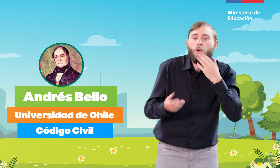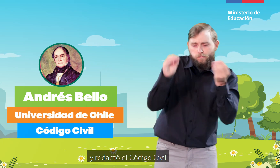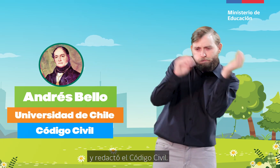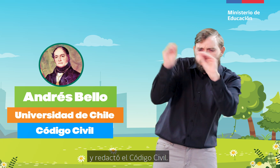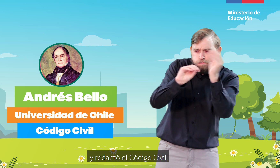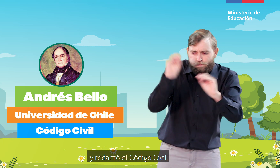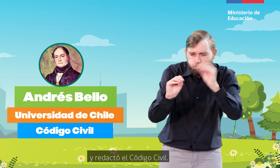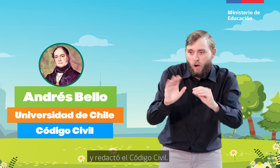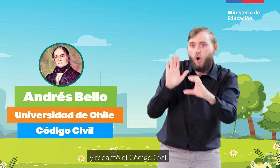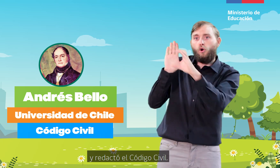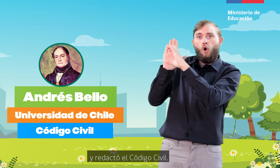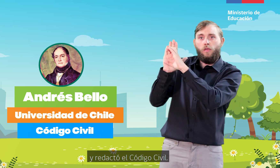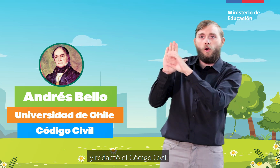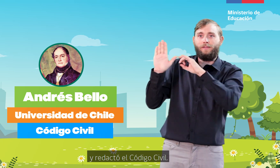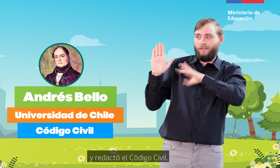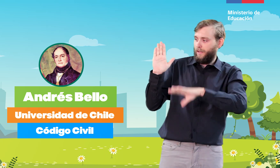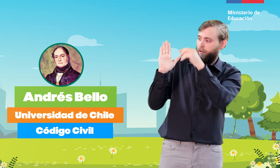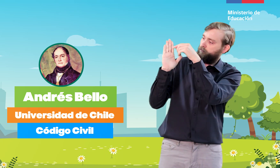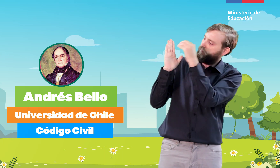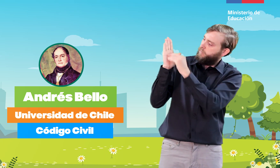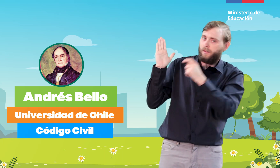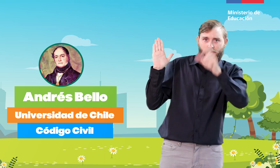y redactó el Código Civil.